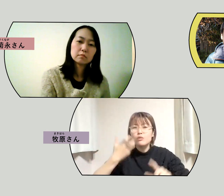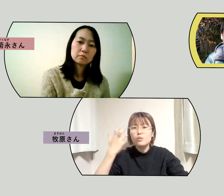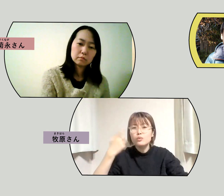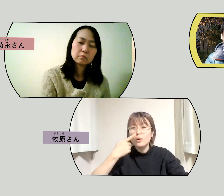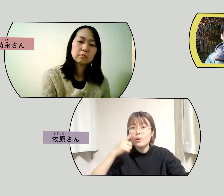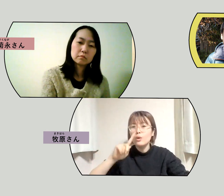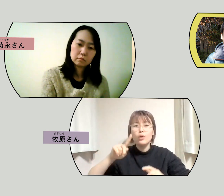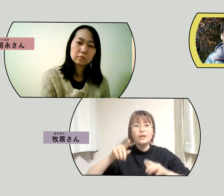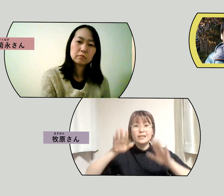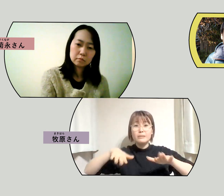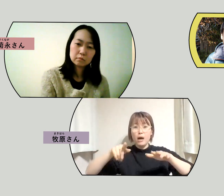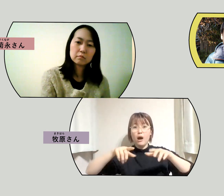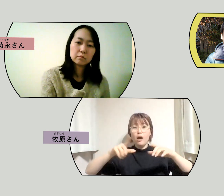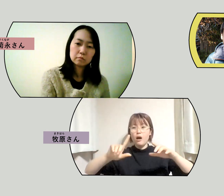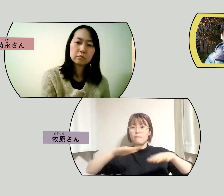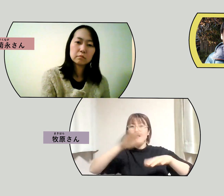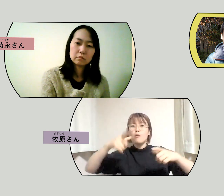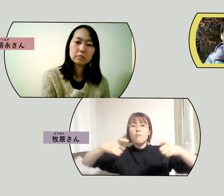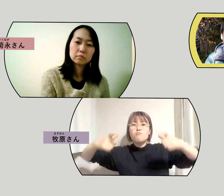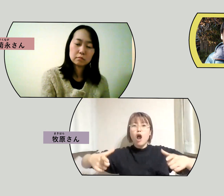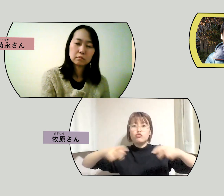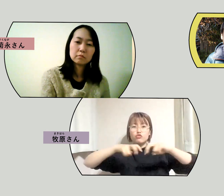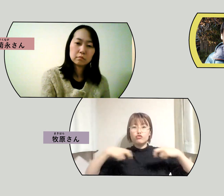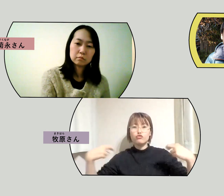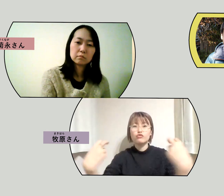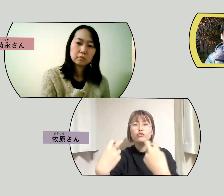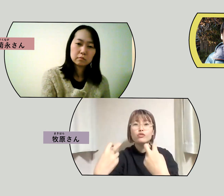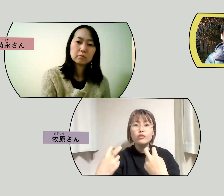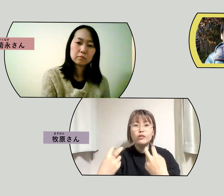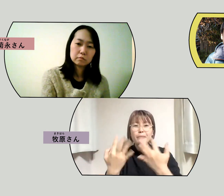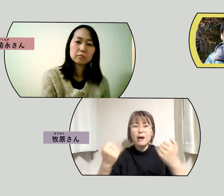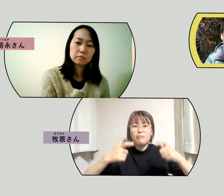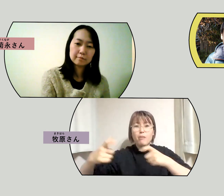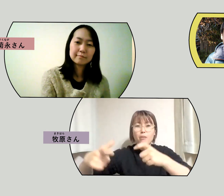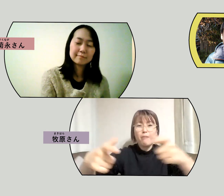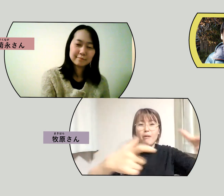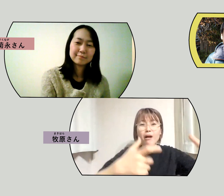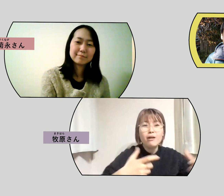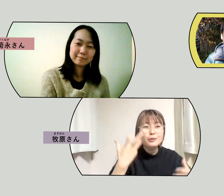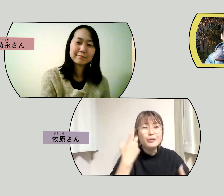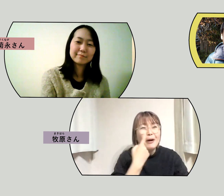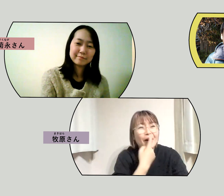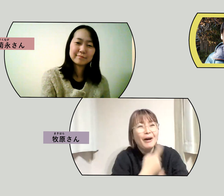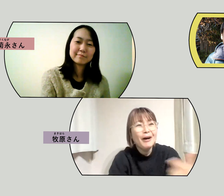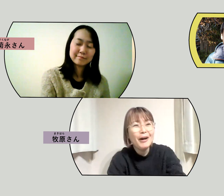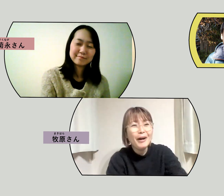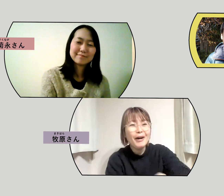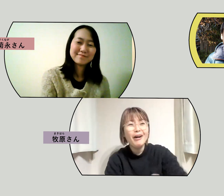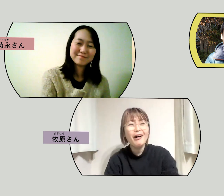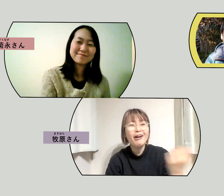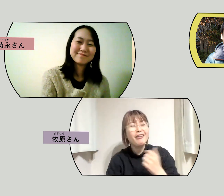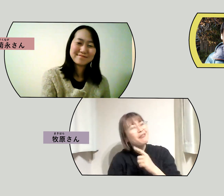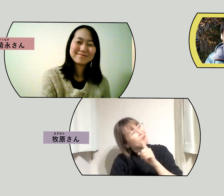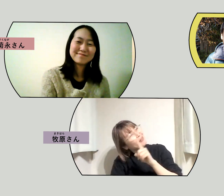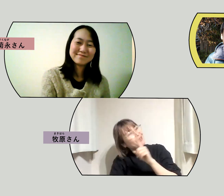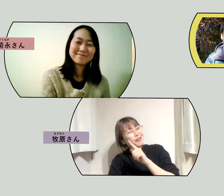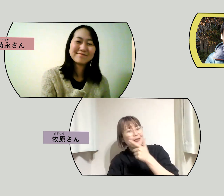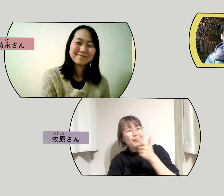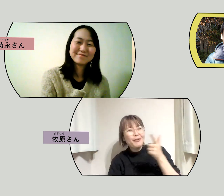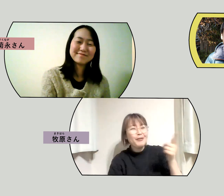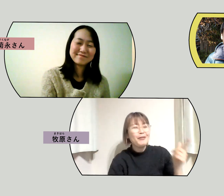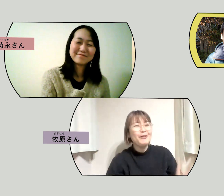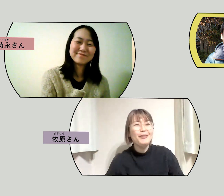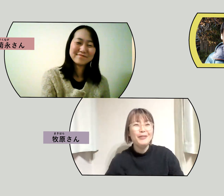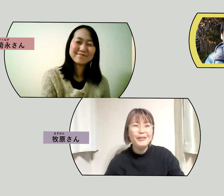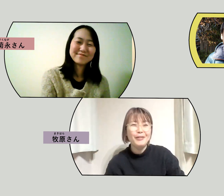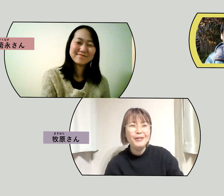くる家の建築構造も違うと思います今は丸い机にみんなが座っていて丸い机だらけになっ